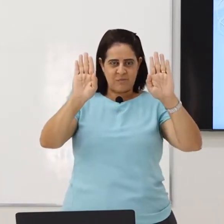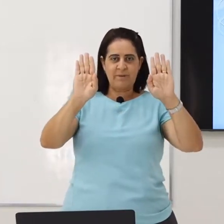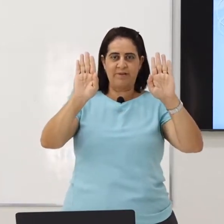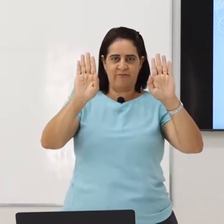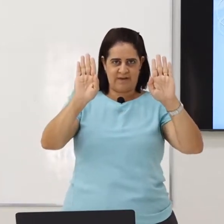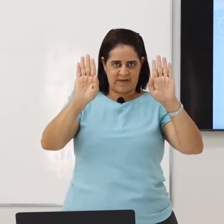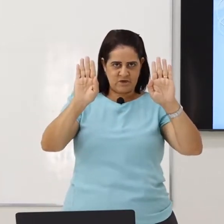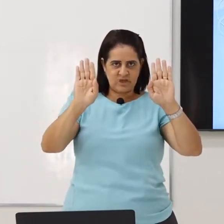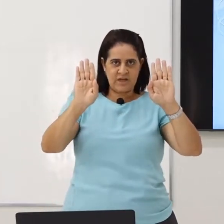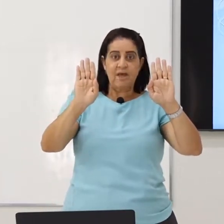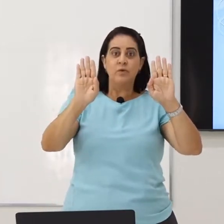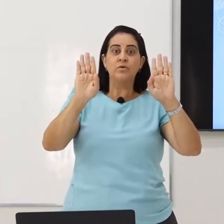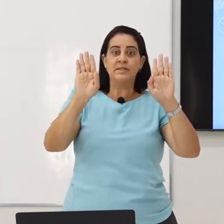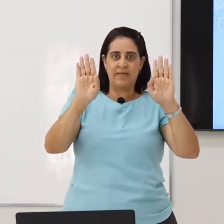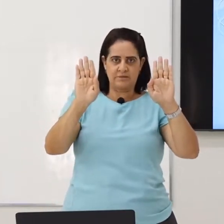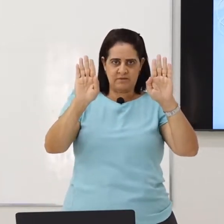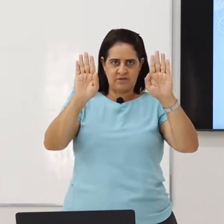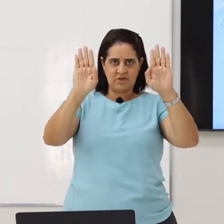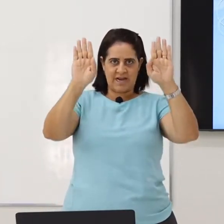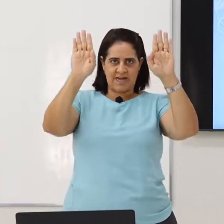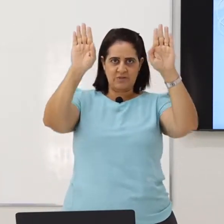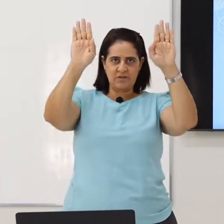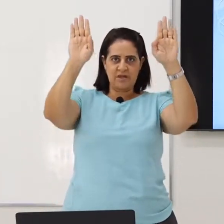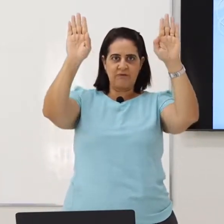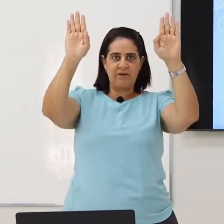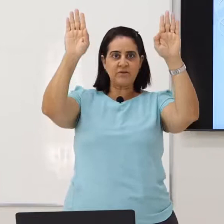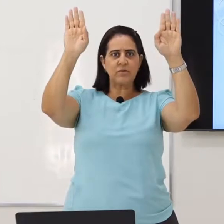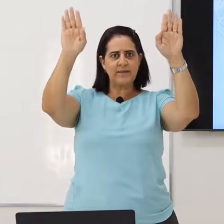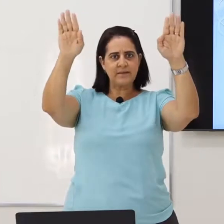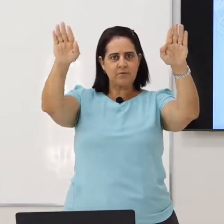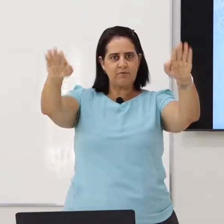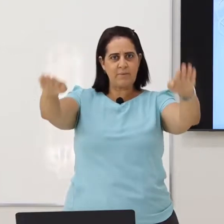para frente, os dedos fechados e eu faço esse movimento.